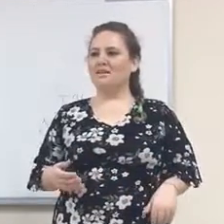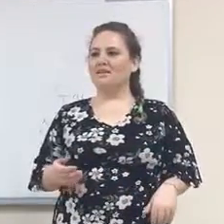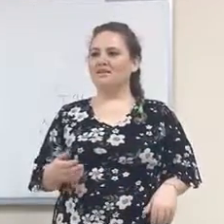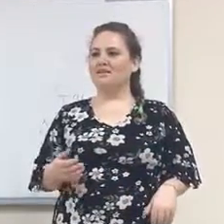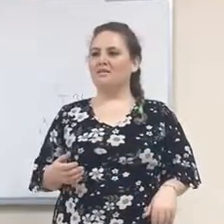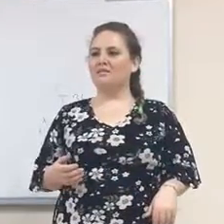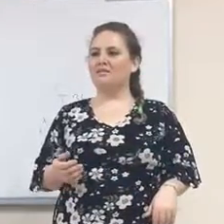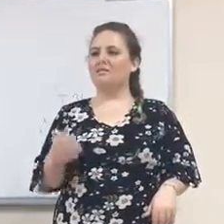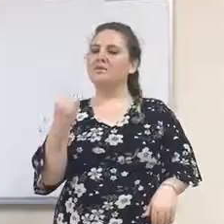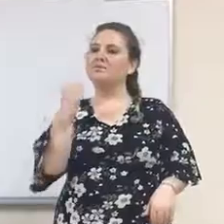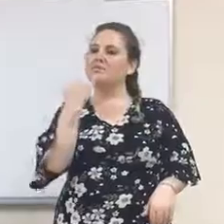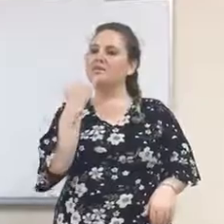misafir,